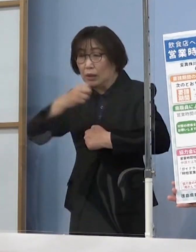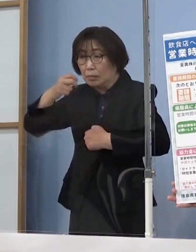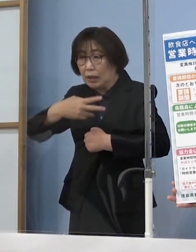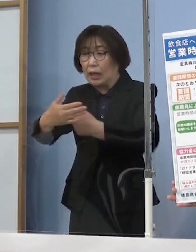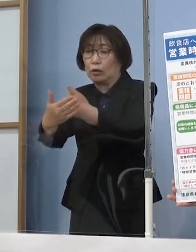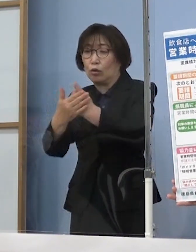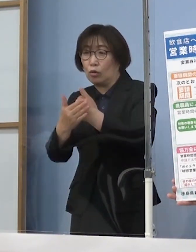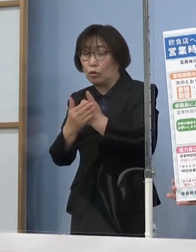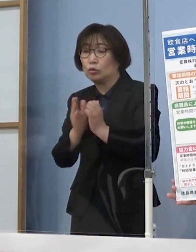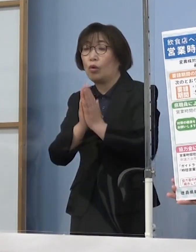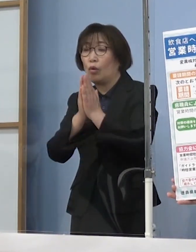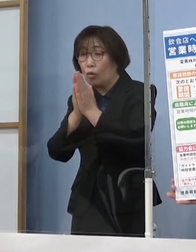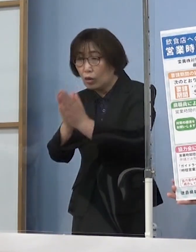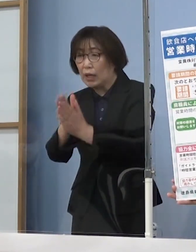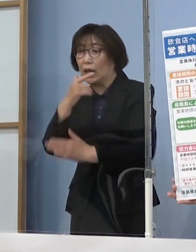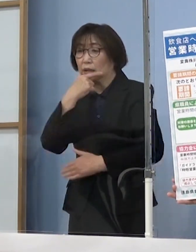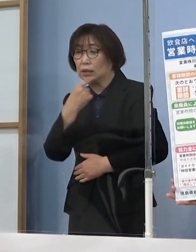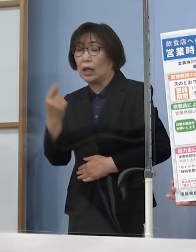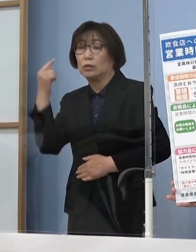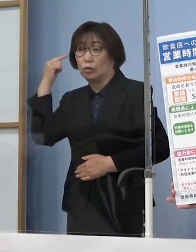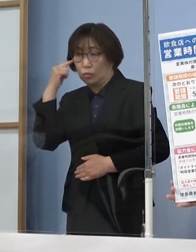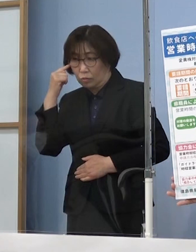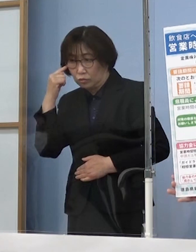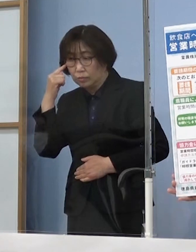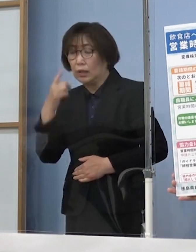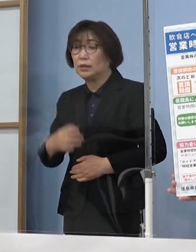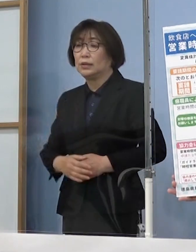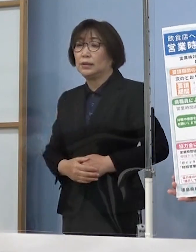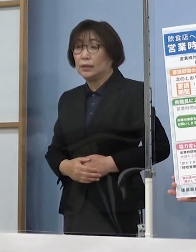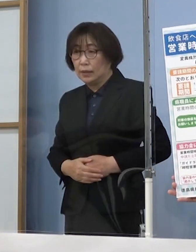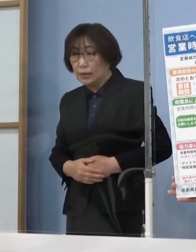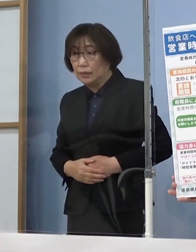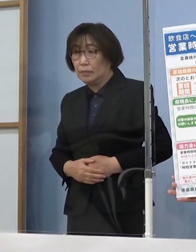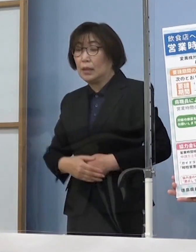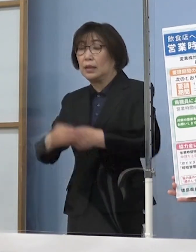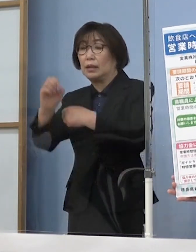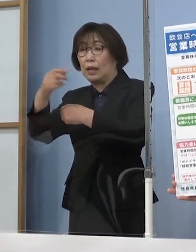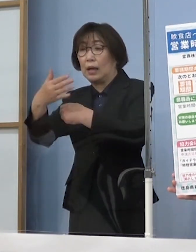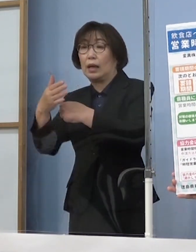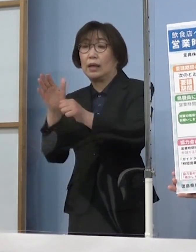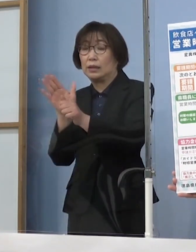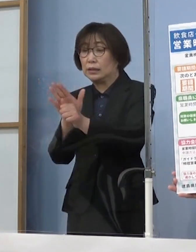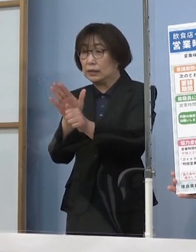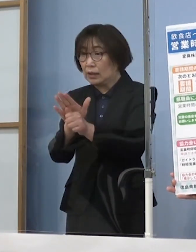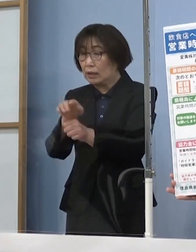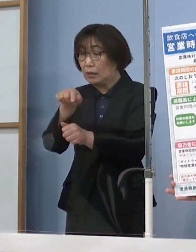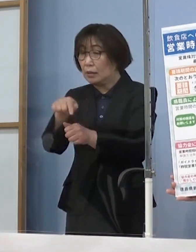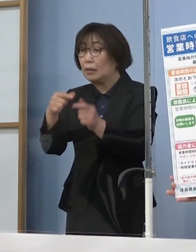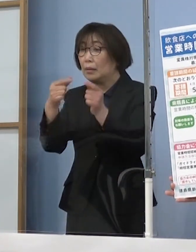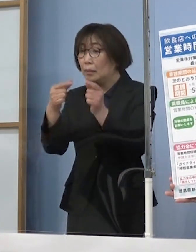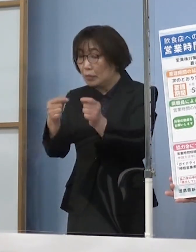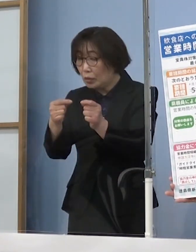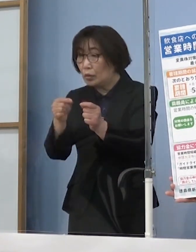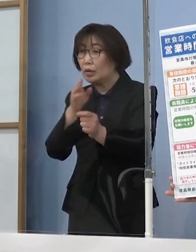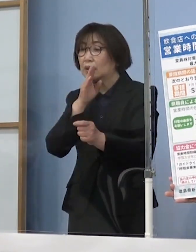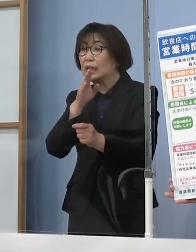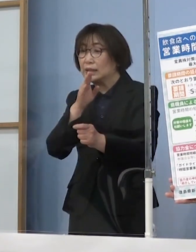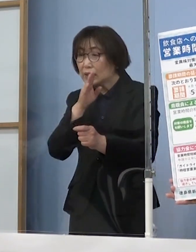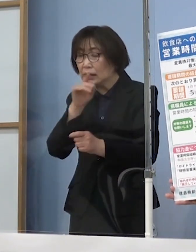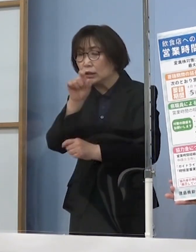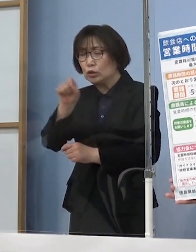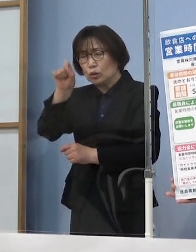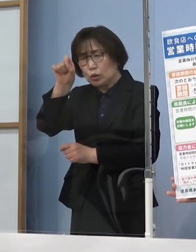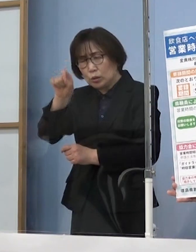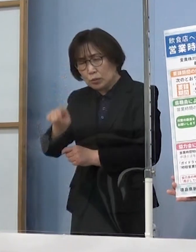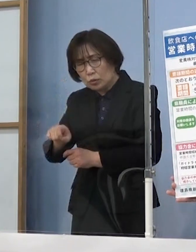ろしくお願いを申し上げたいと思います。またご支援につきましても、この点について確かに十分では